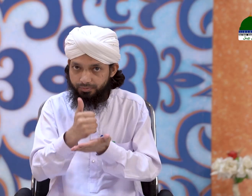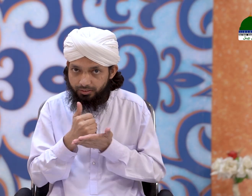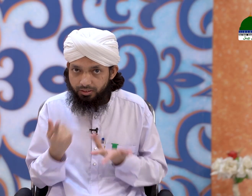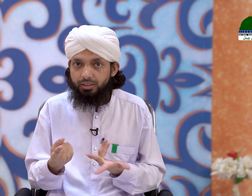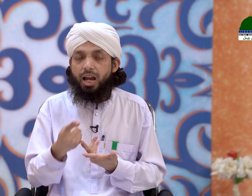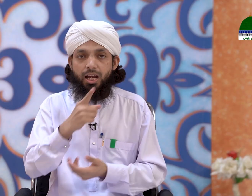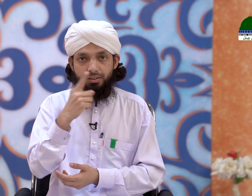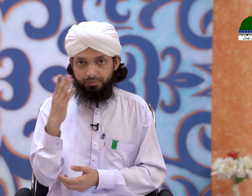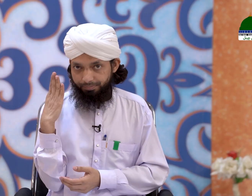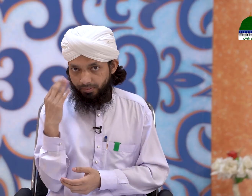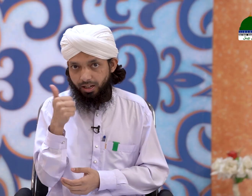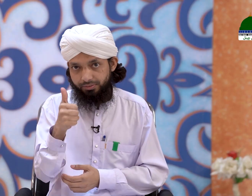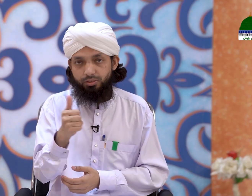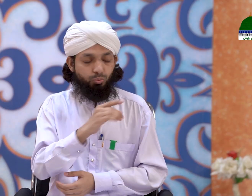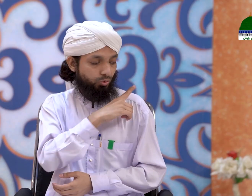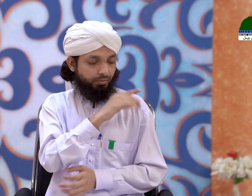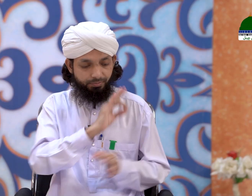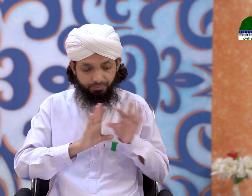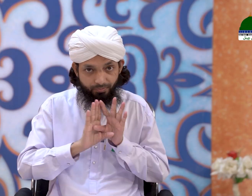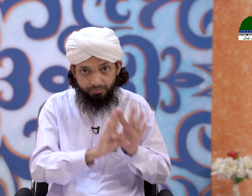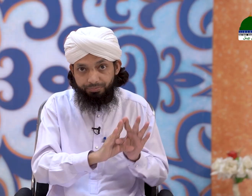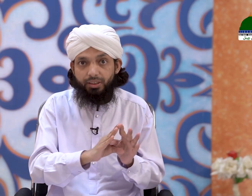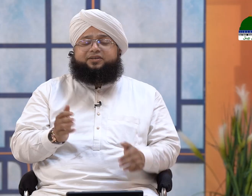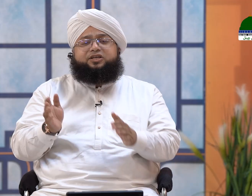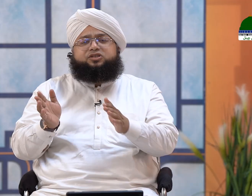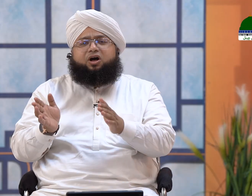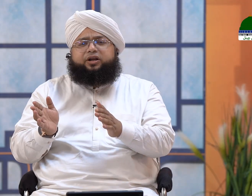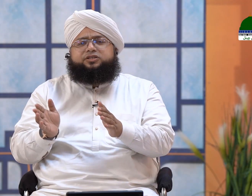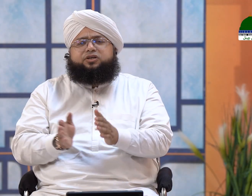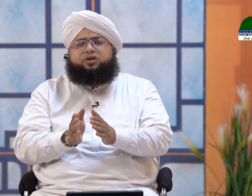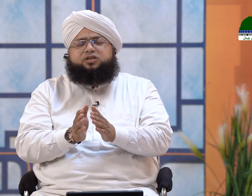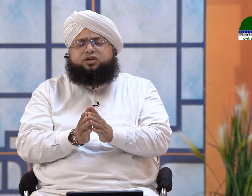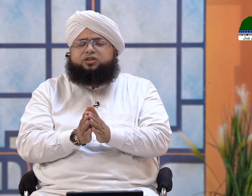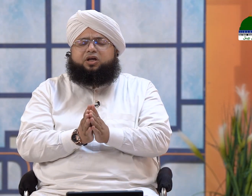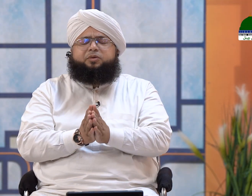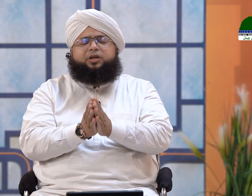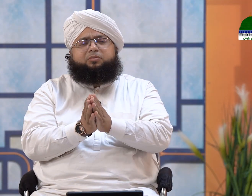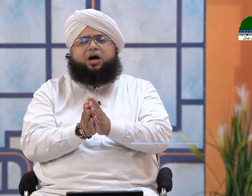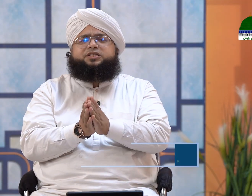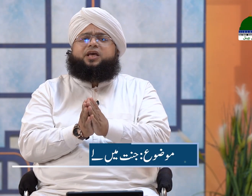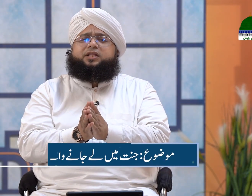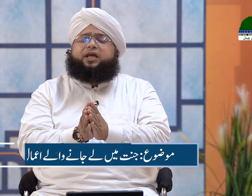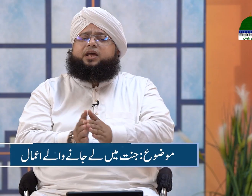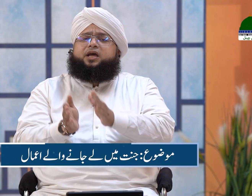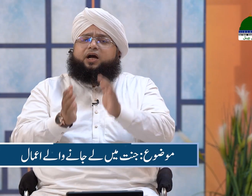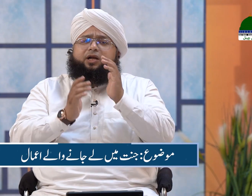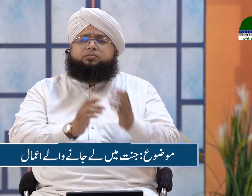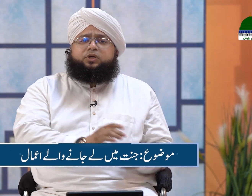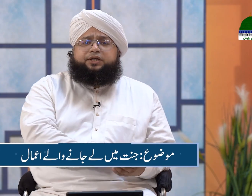نیکی کی دعوت دینا چاہیے اور نیکی کی طرف بڑھنا چاہیے۔ یہ سارے اس کے ساتھ ساتھ تقریباً اعمال اس کے اندر ہیں۔ اگر ہم اس